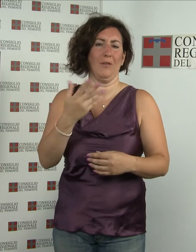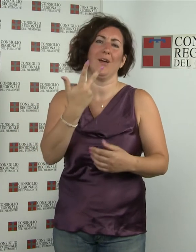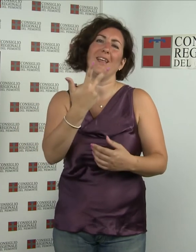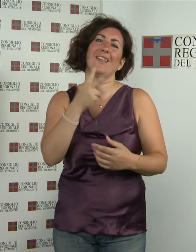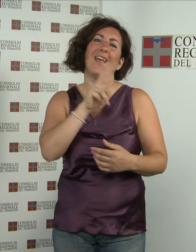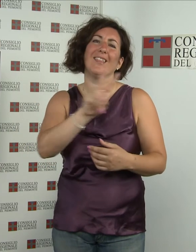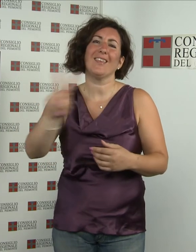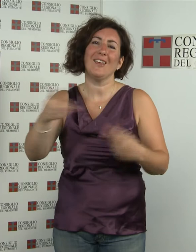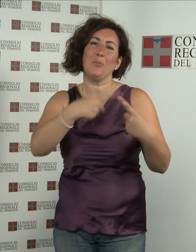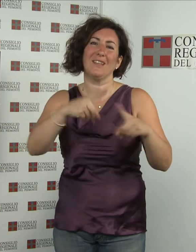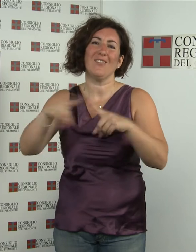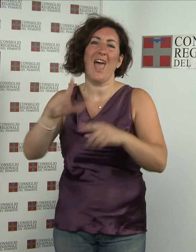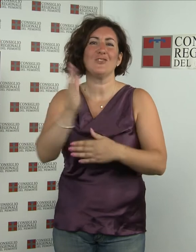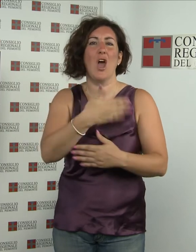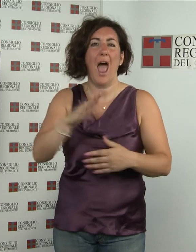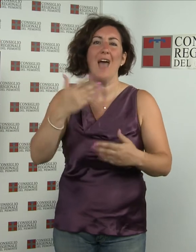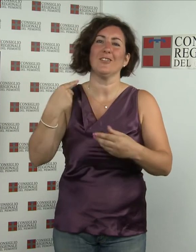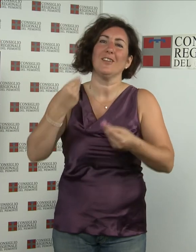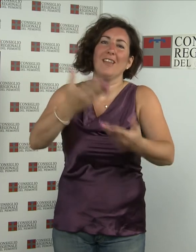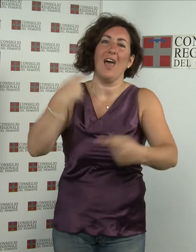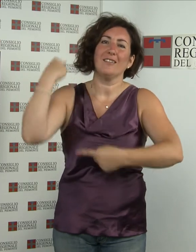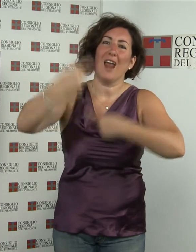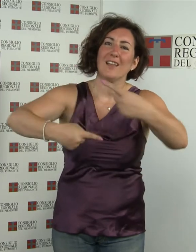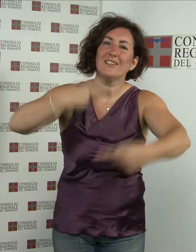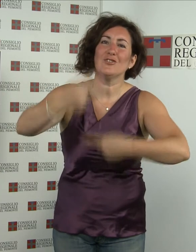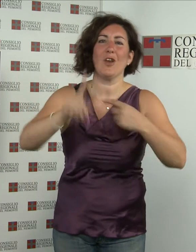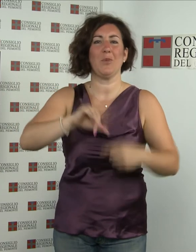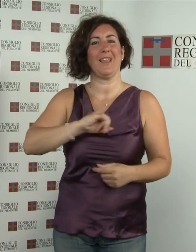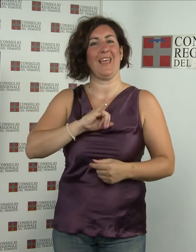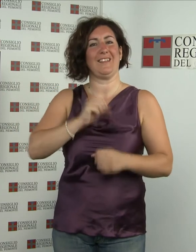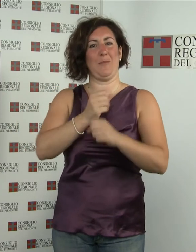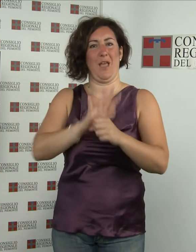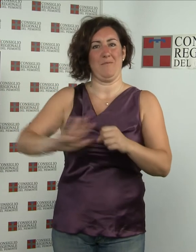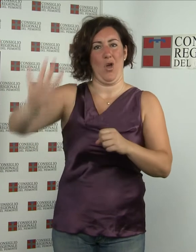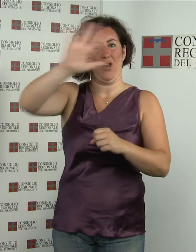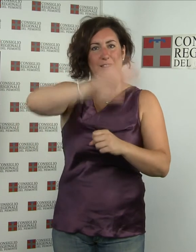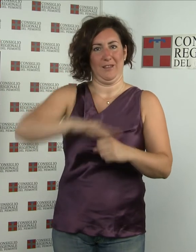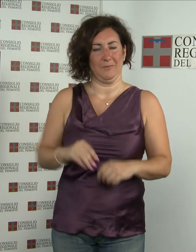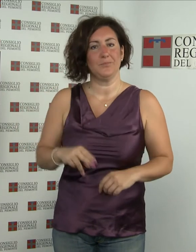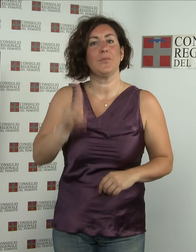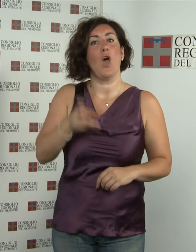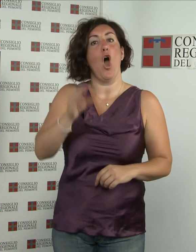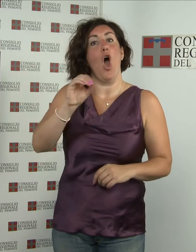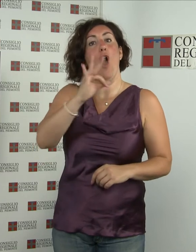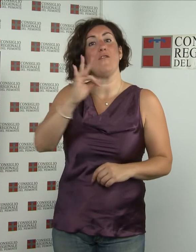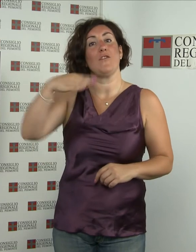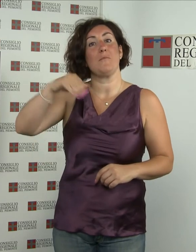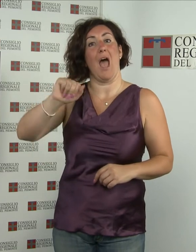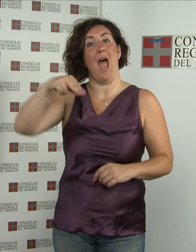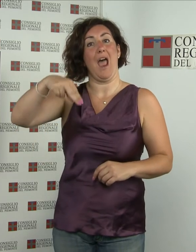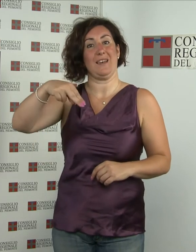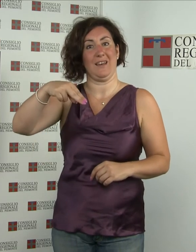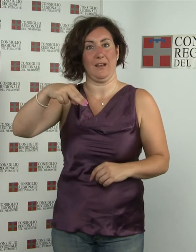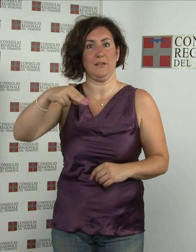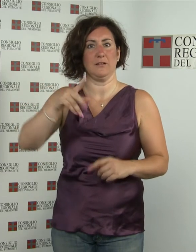promuovere attraverso il canto tradizione e identità piemontese. Ricevuto Hoffman, veterano dello spazio. Jeffrey Alan